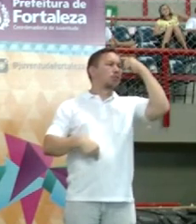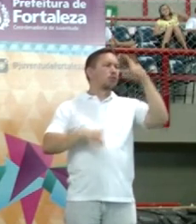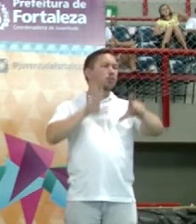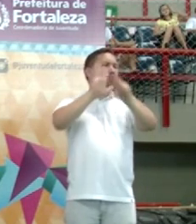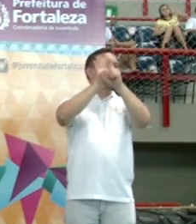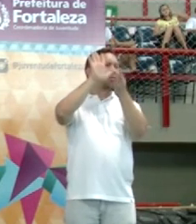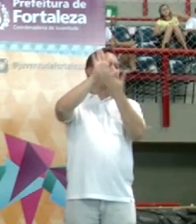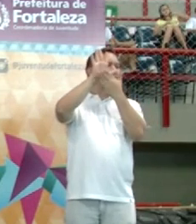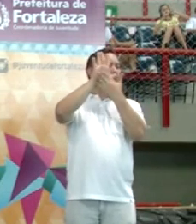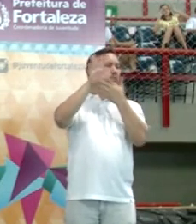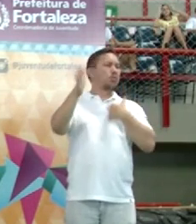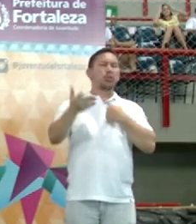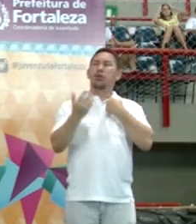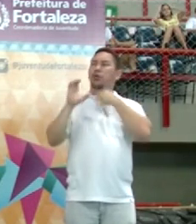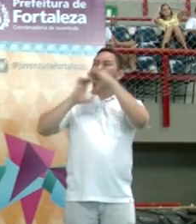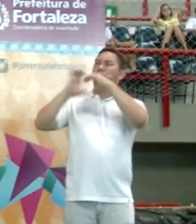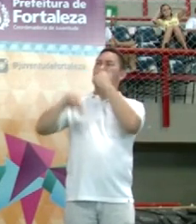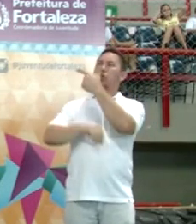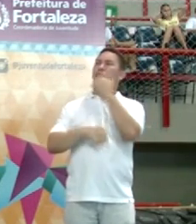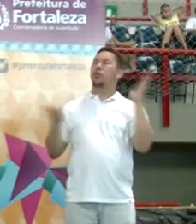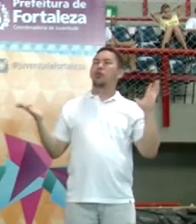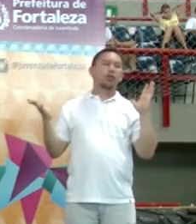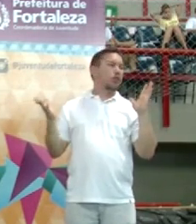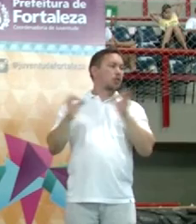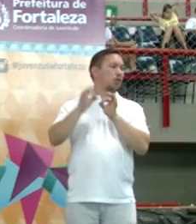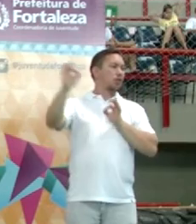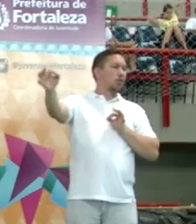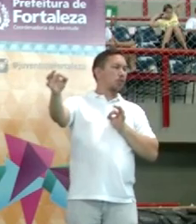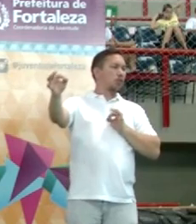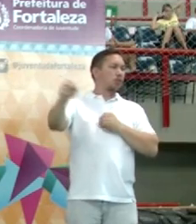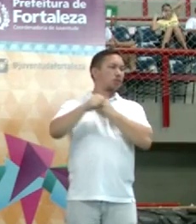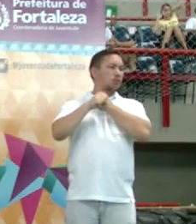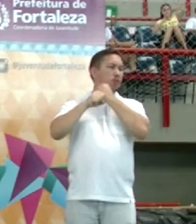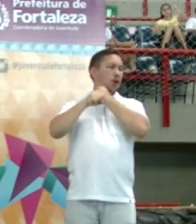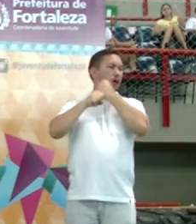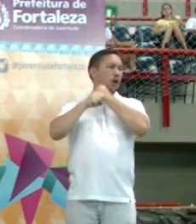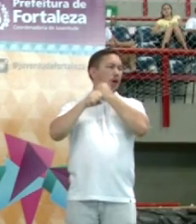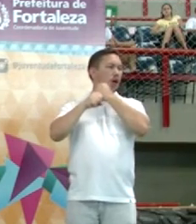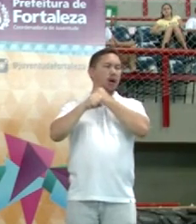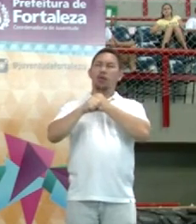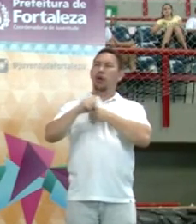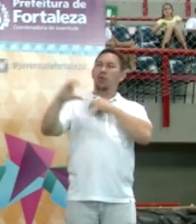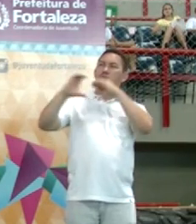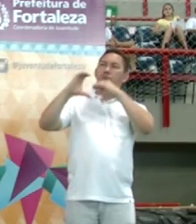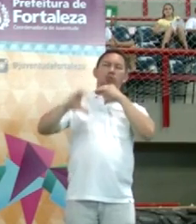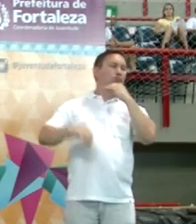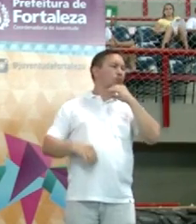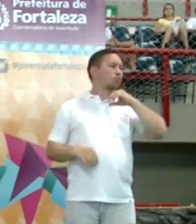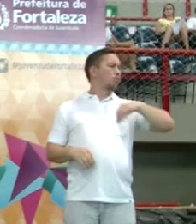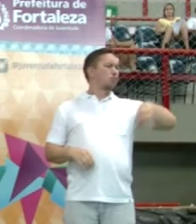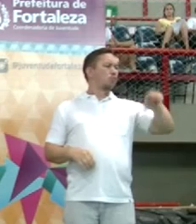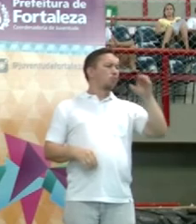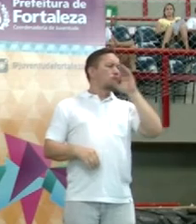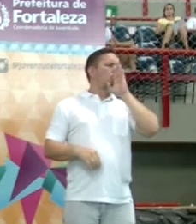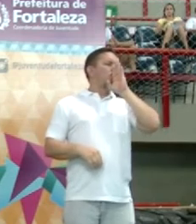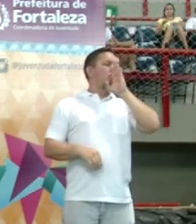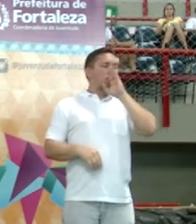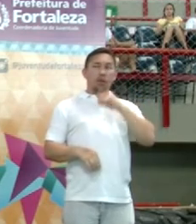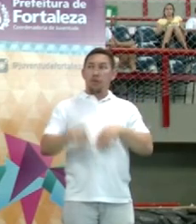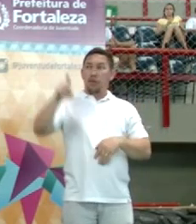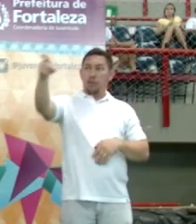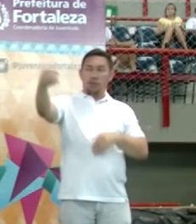lei, se a gente não se comunica? A gente vai passar anos sem se falar. Então o que vai acontecer? O pessoal que